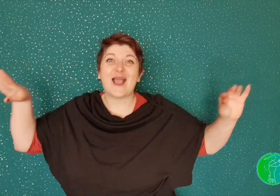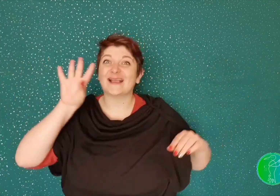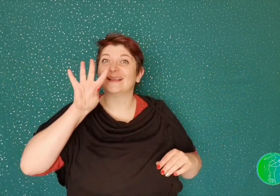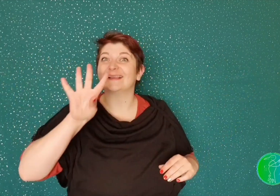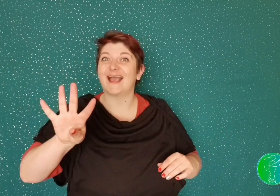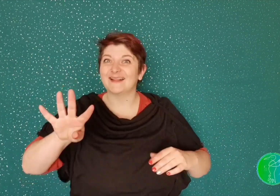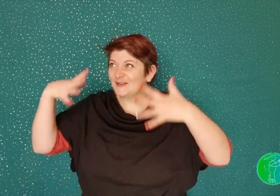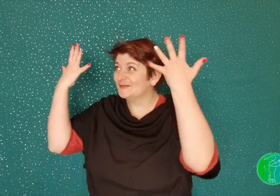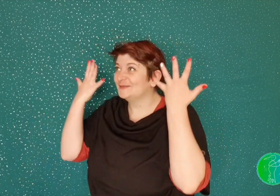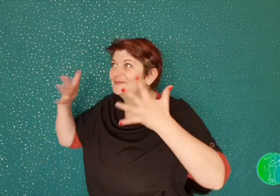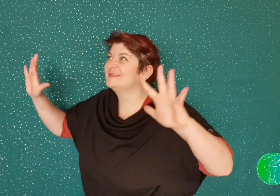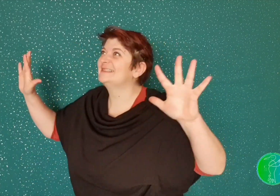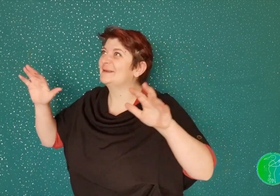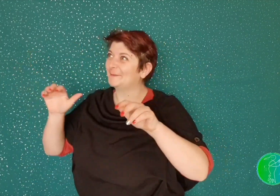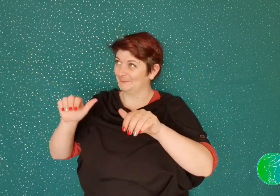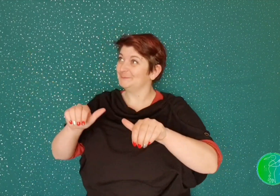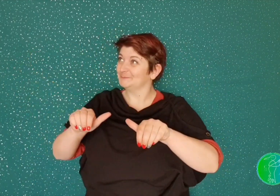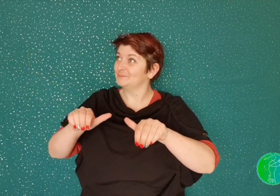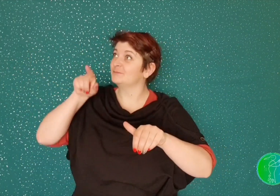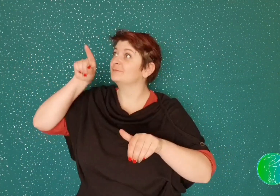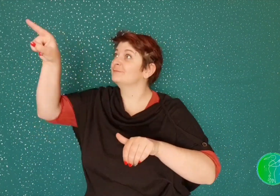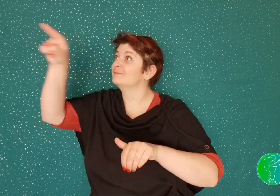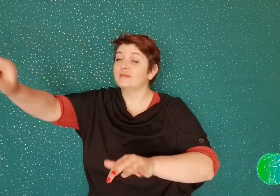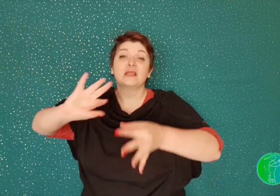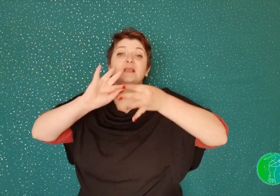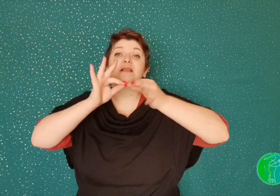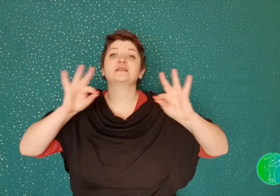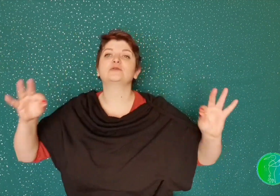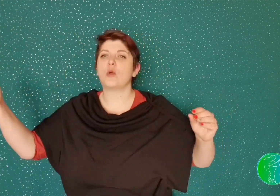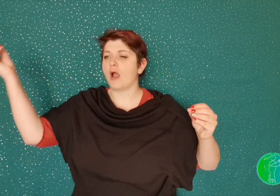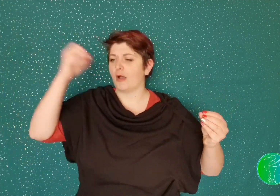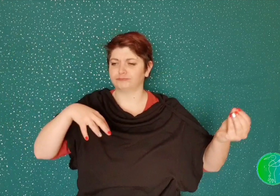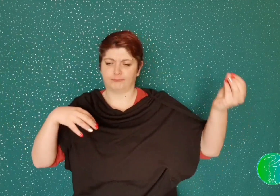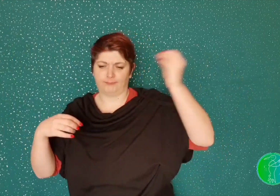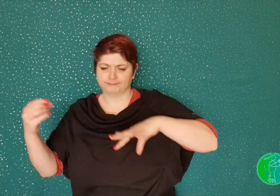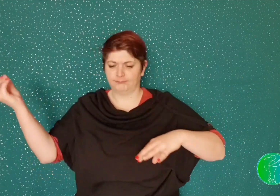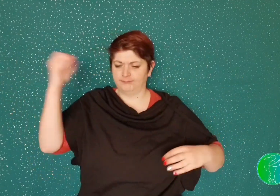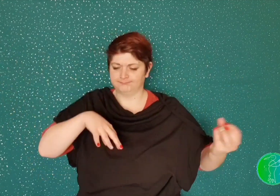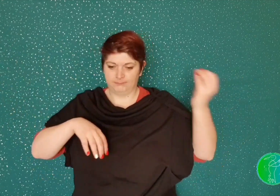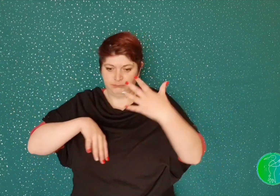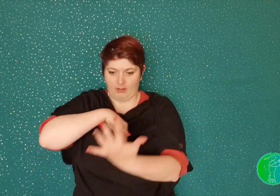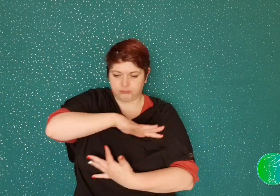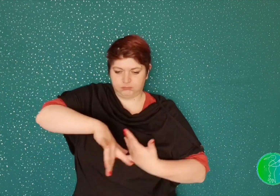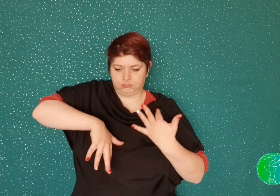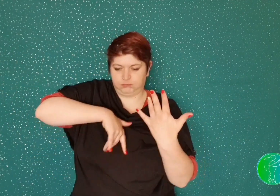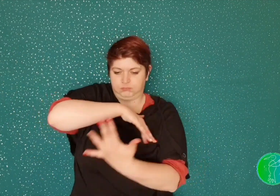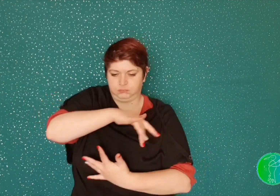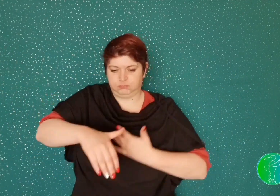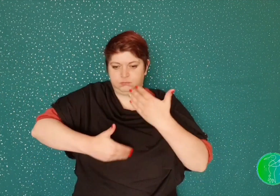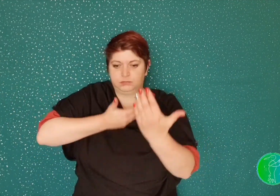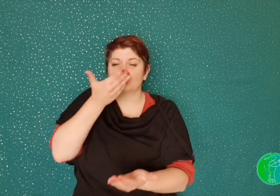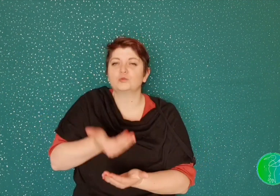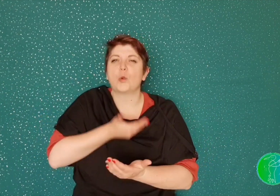Et voilà, dit la souris, je t'ai raconté mes histoires. Elles vont donner à ta soupe un